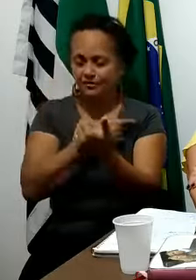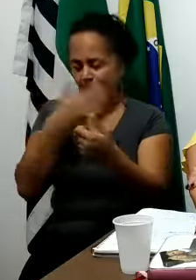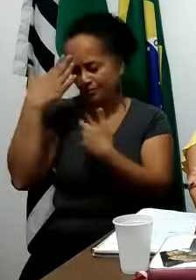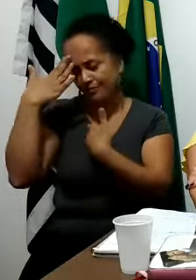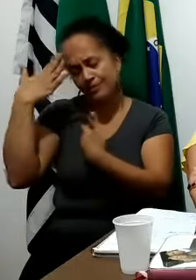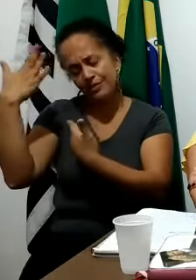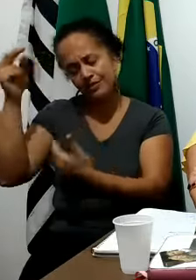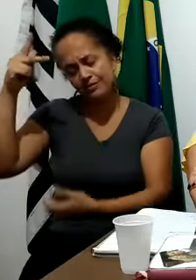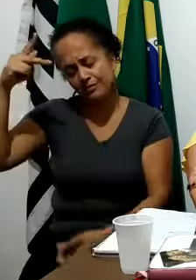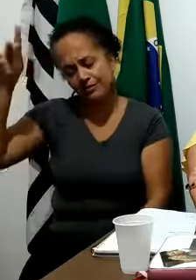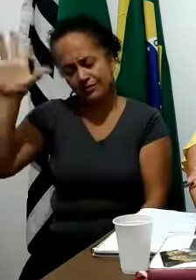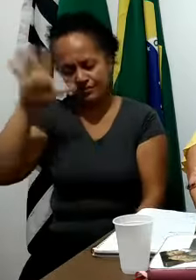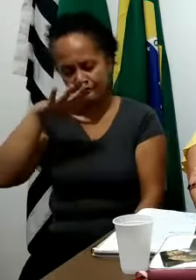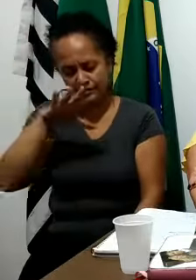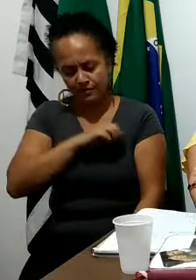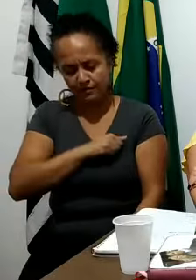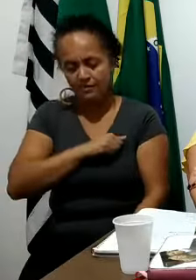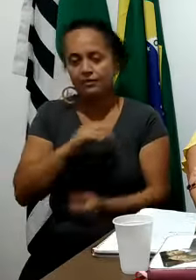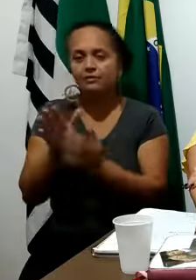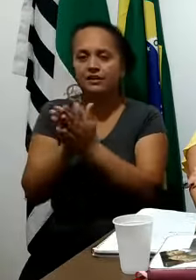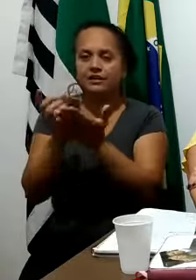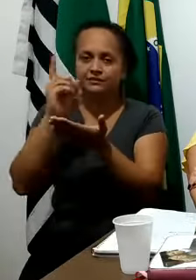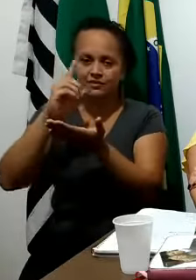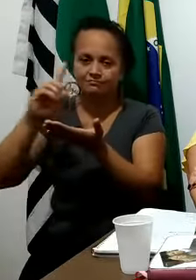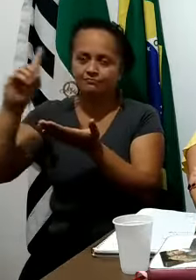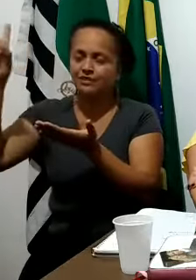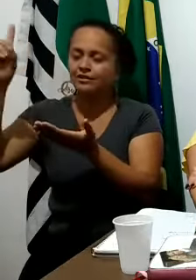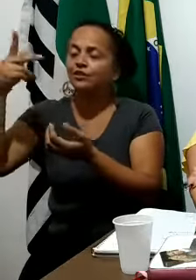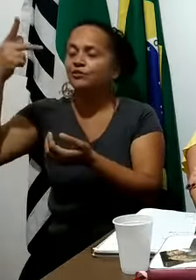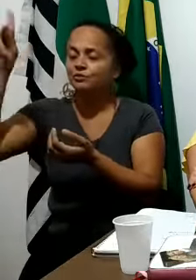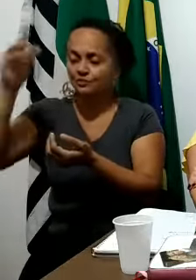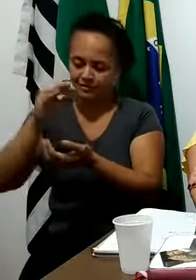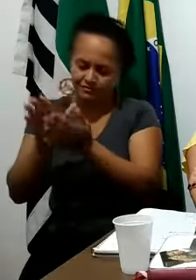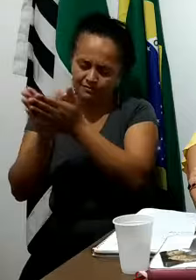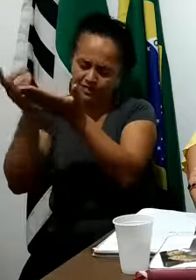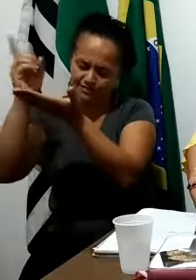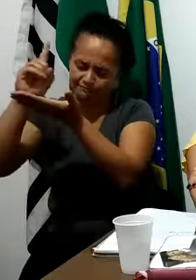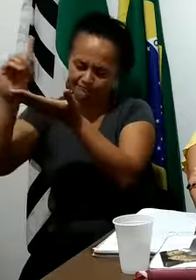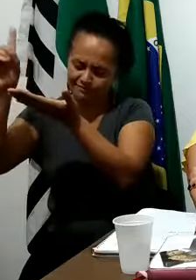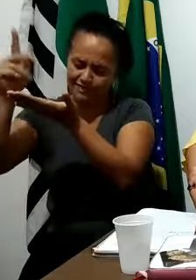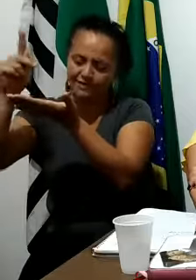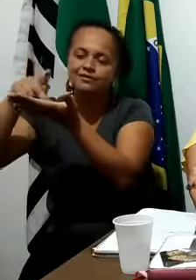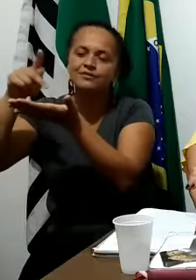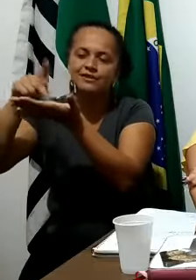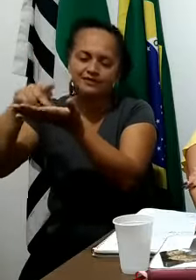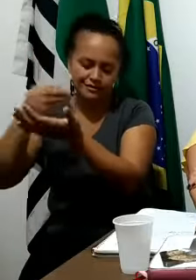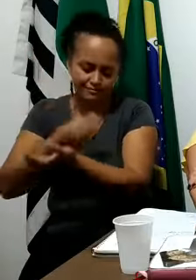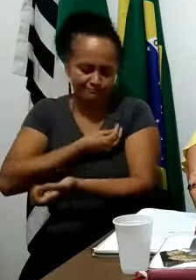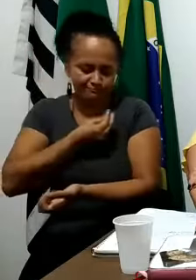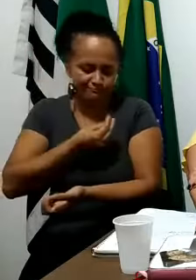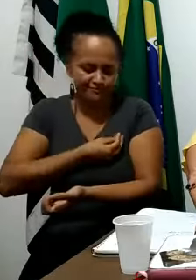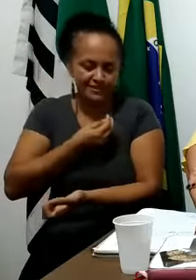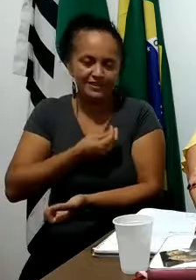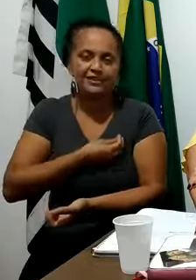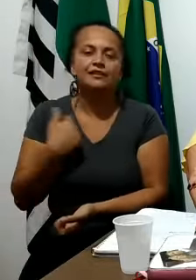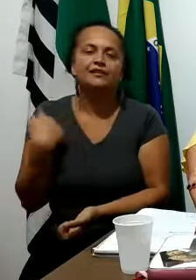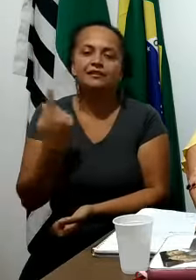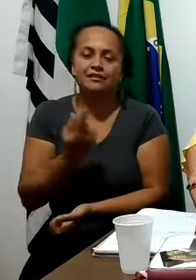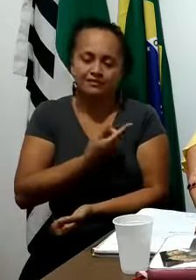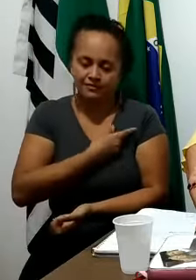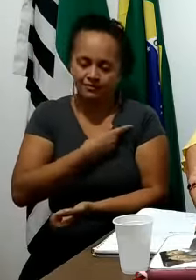Teu amor, Senhor, pela Tua palavra. A Tua palavra é vida, Senhor, é vida. Senhor, ministra esta vida agora